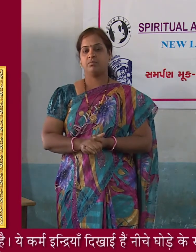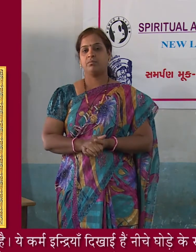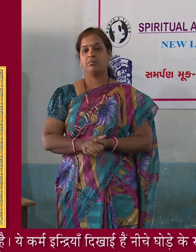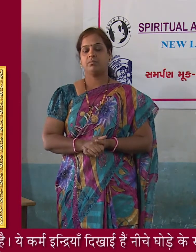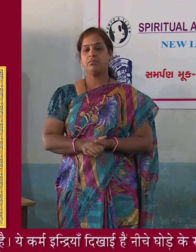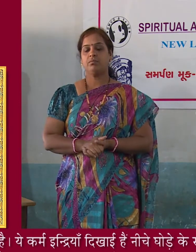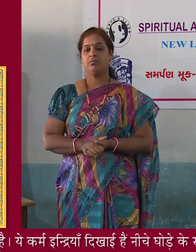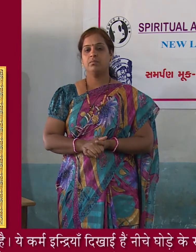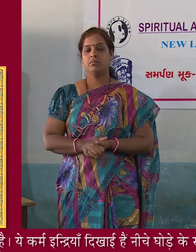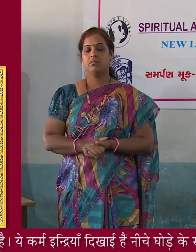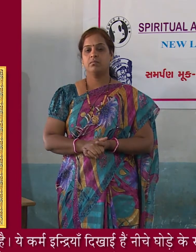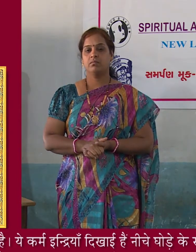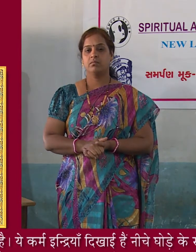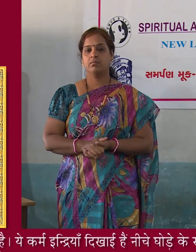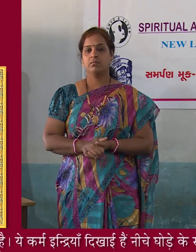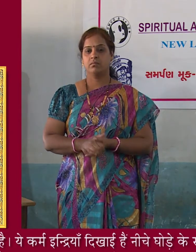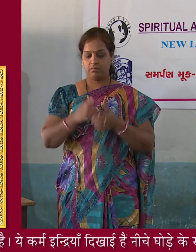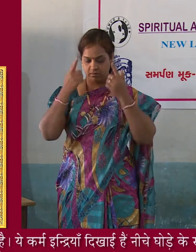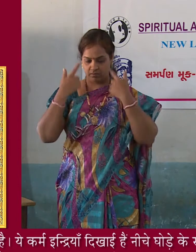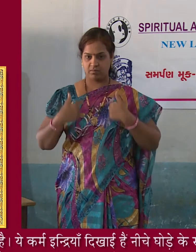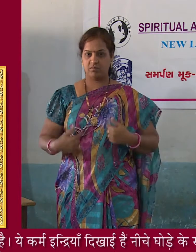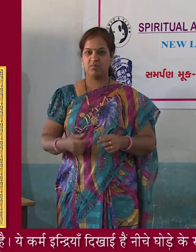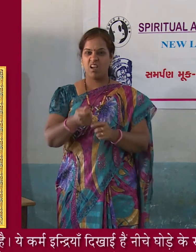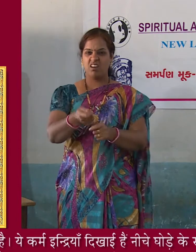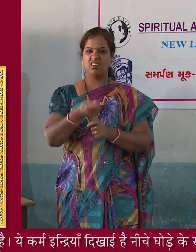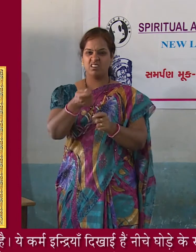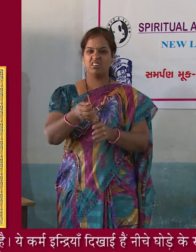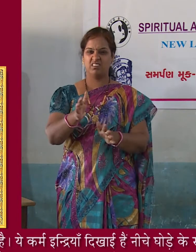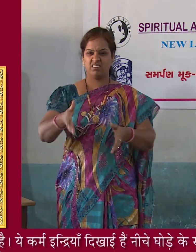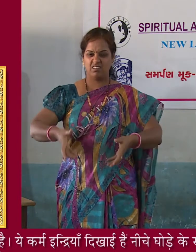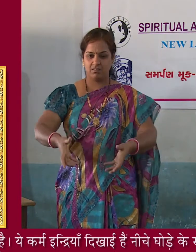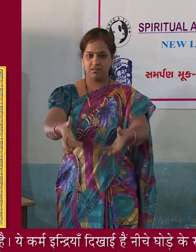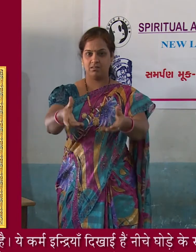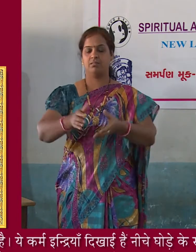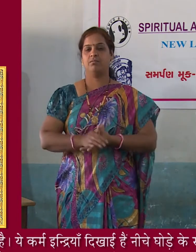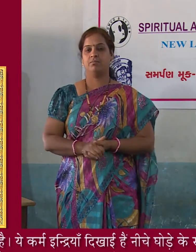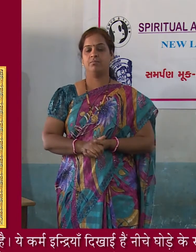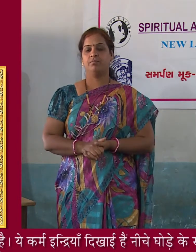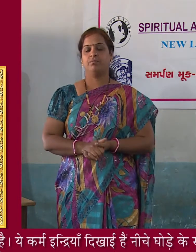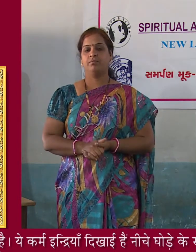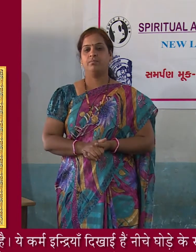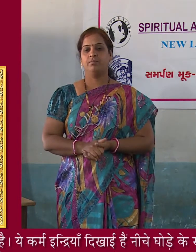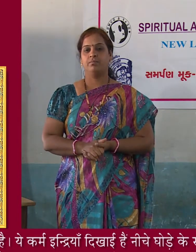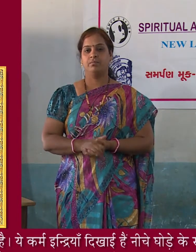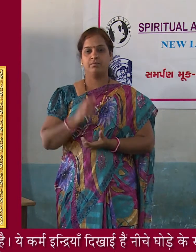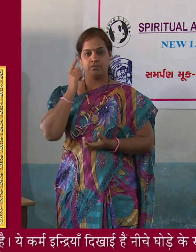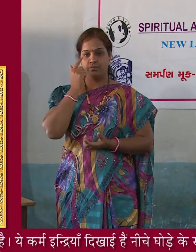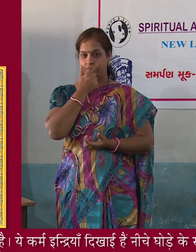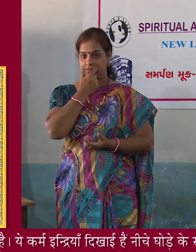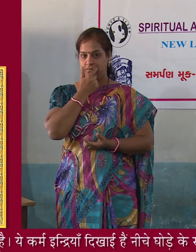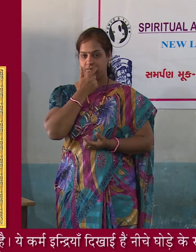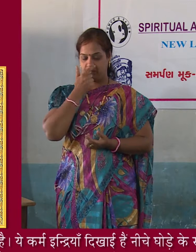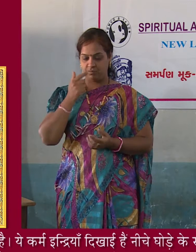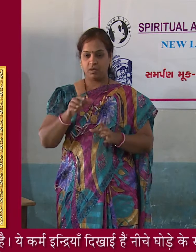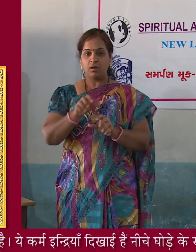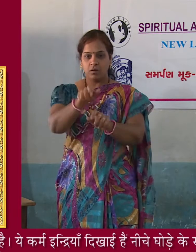शरीर एक रथ, आत्मा उसमें रथी है। ये कर्म इंद्रियां दिखाई है नीचे